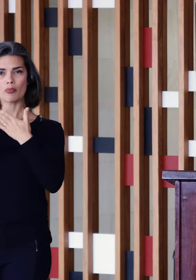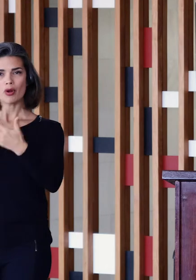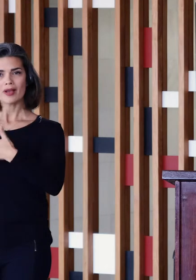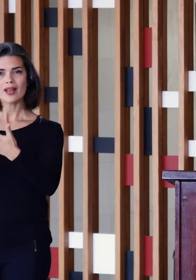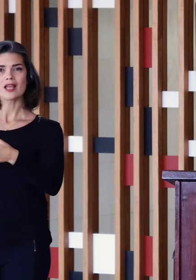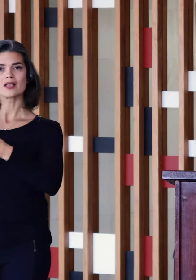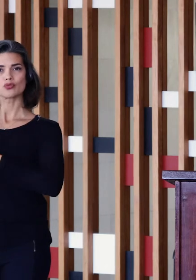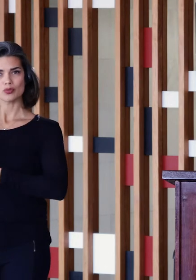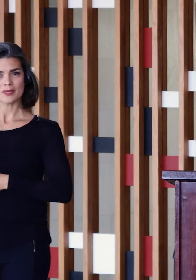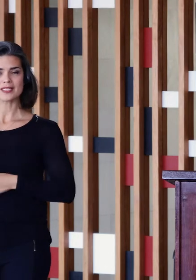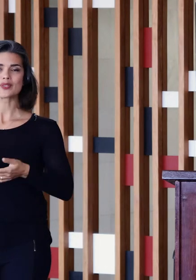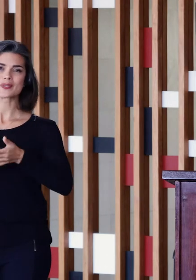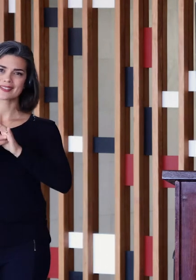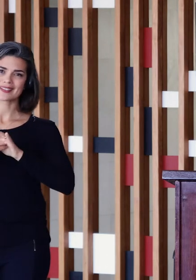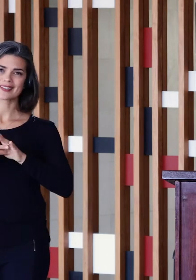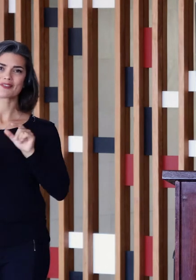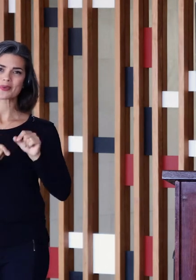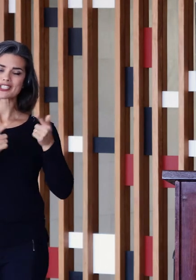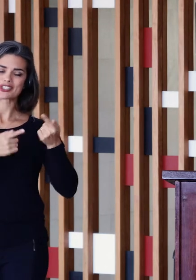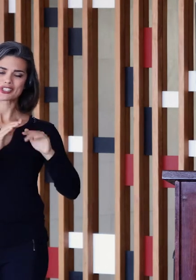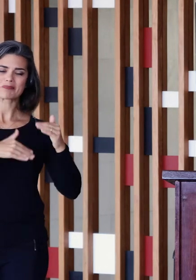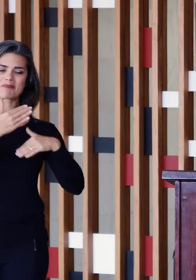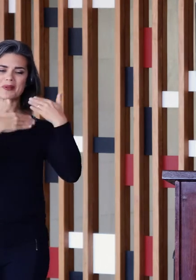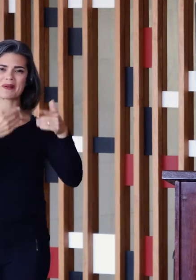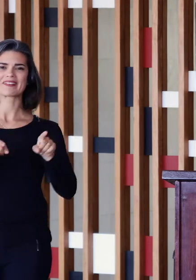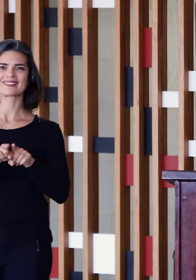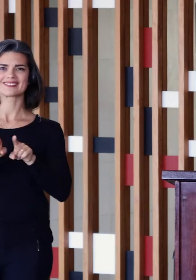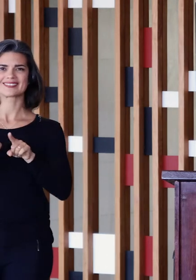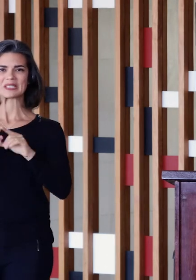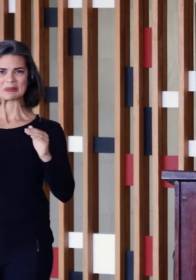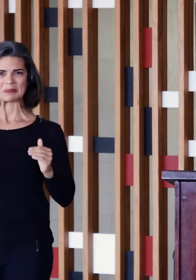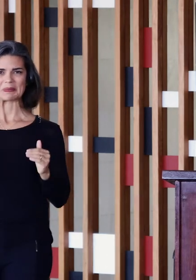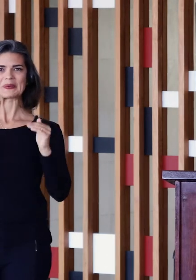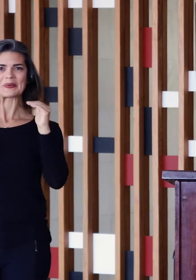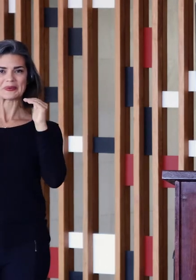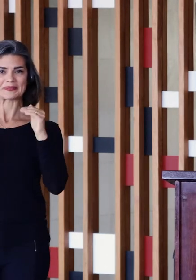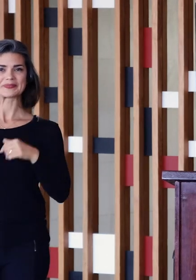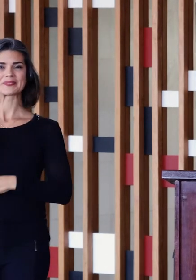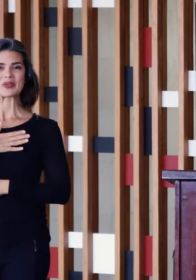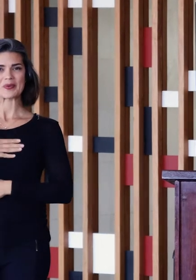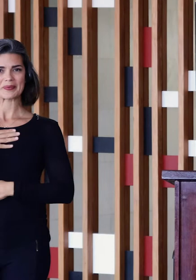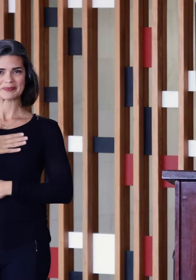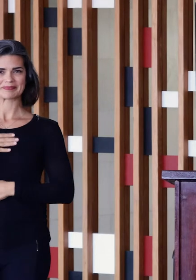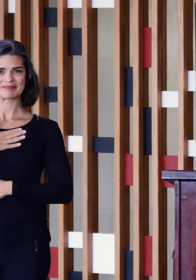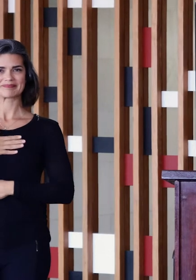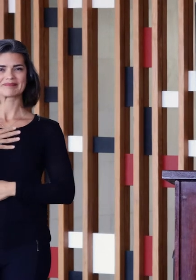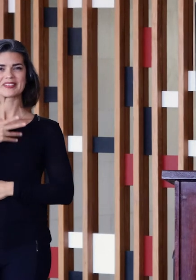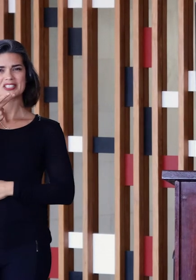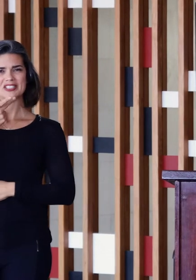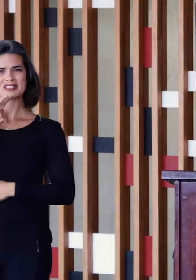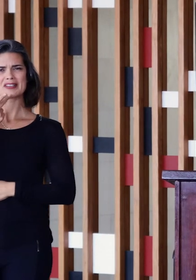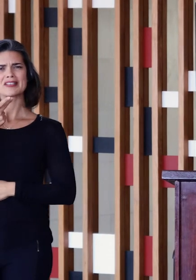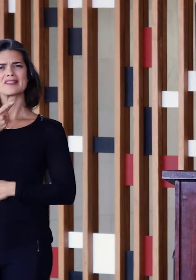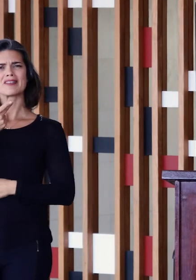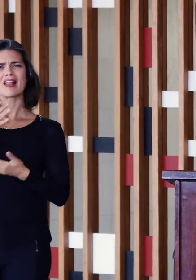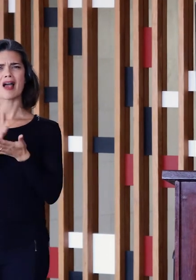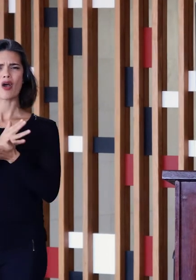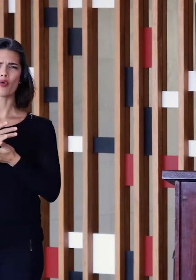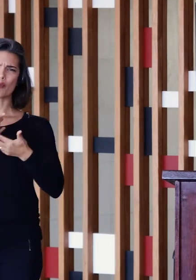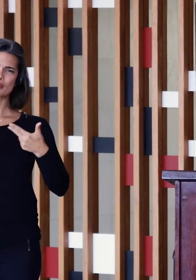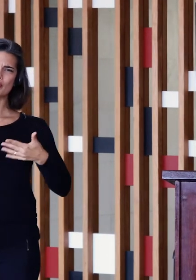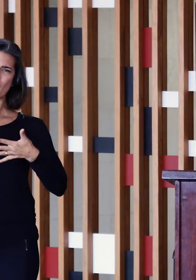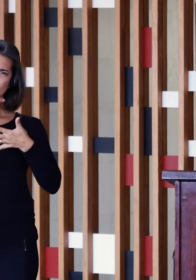es también el progreso de Chile. Quiero insistir en algunos puntos que señaló